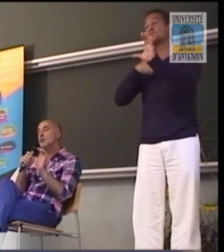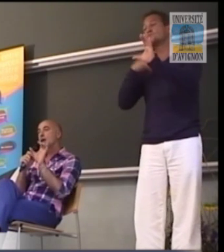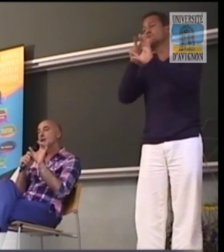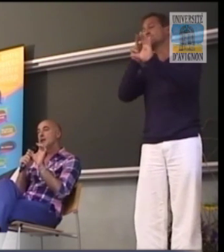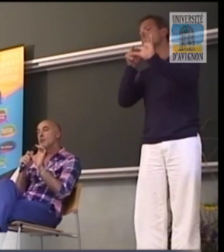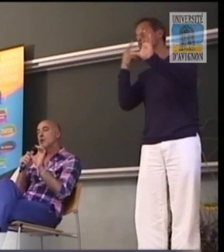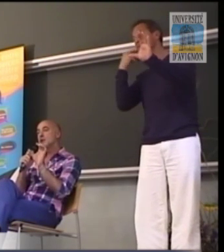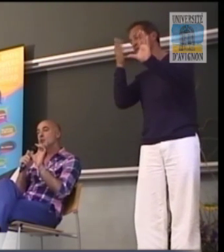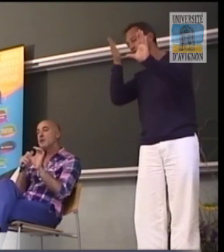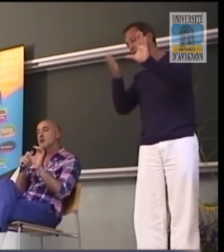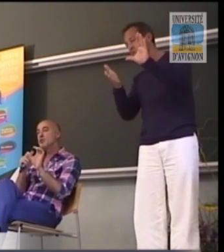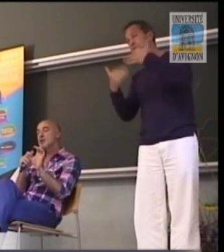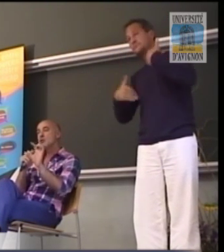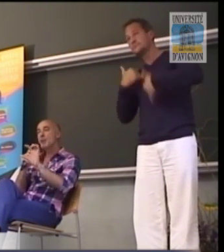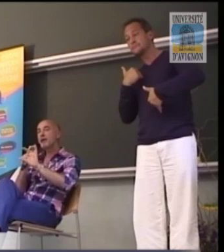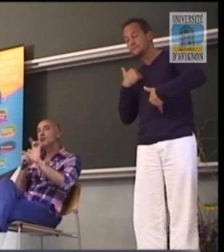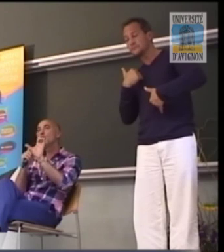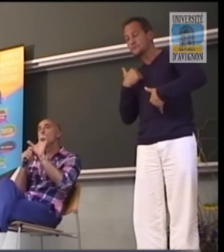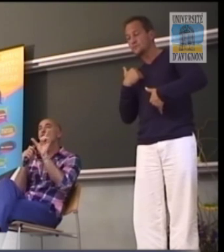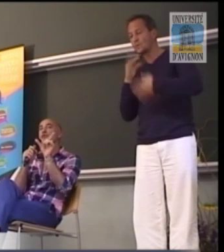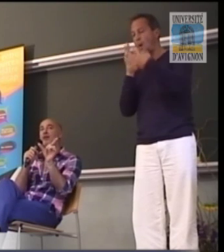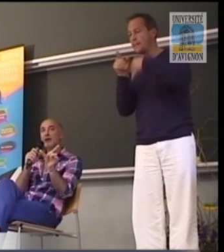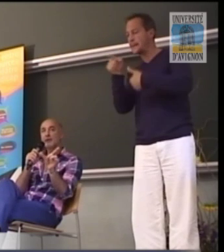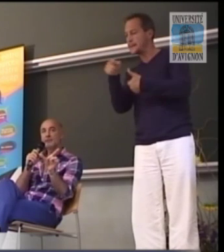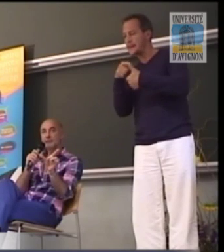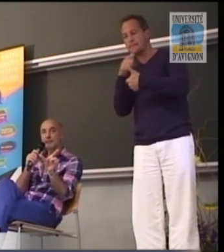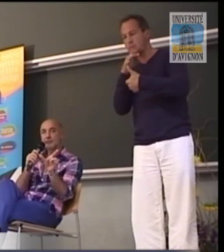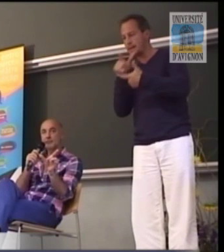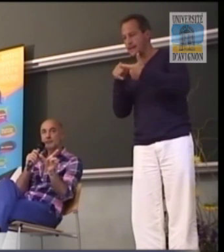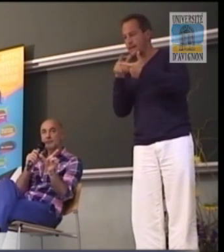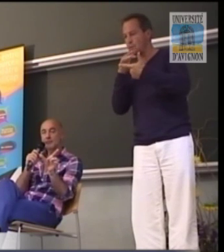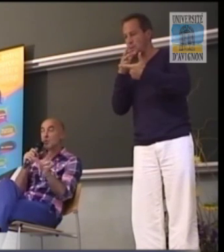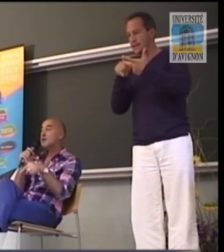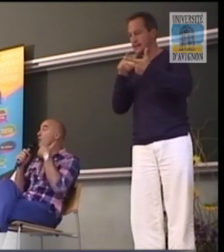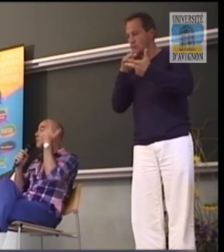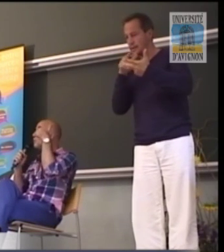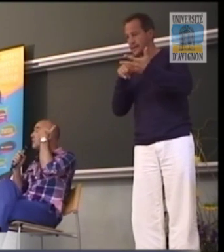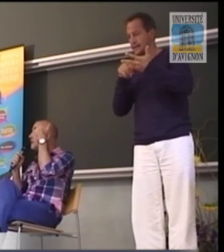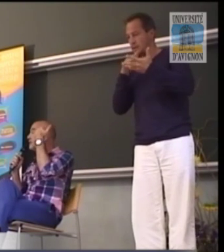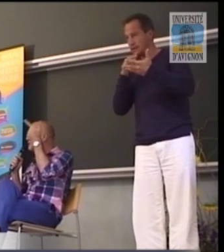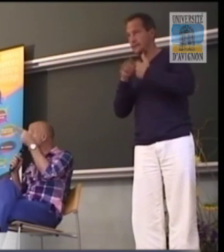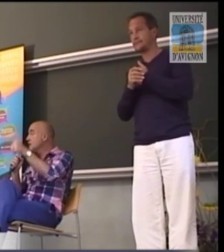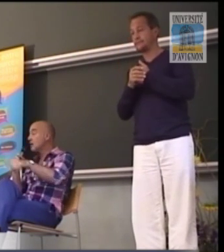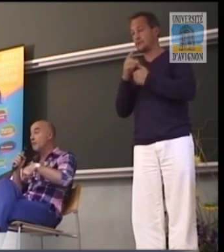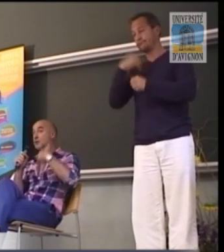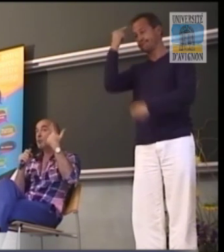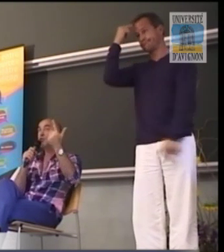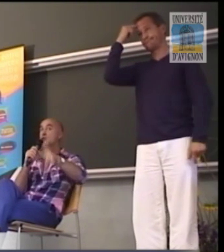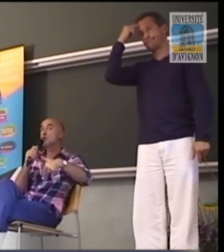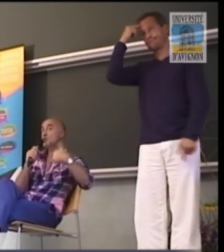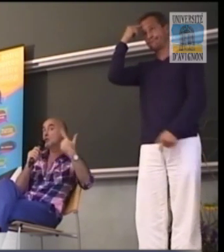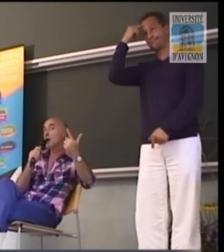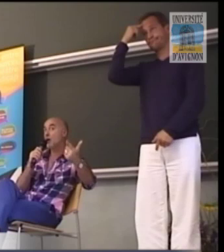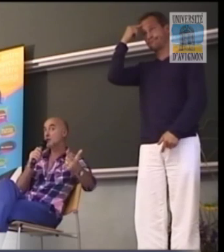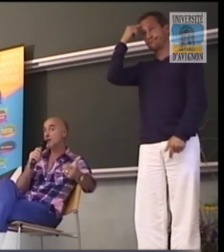comme un élément qui nous permet d'étudier ce que la personne ne peut plus faire. Donc ça rentre dans nos mentalités, c'est-à-dire qu'à partir du moment où je